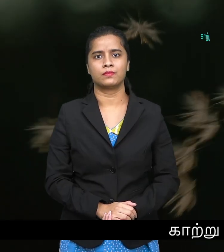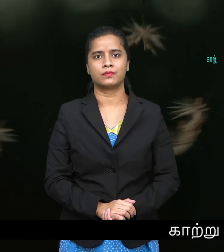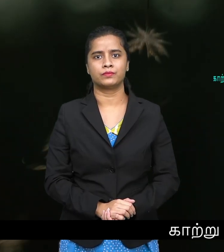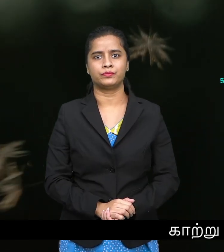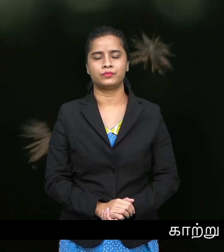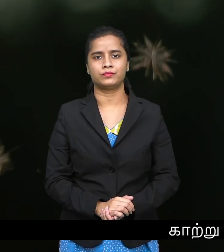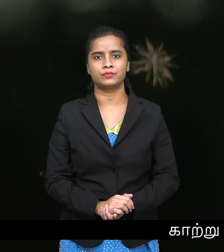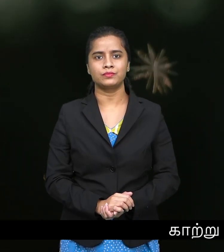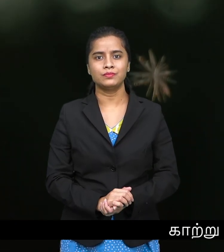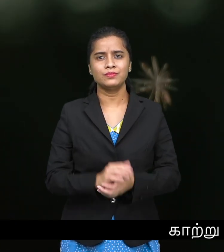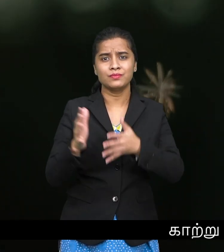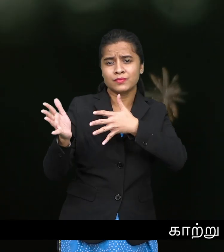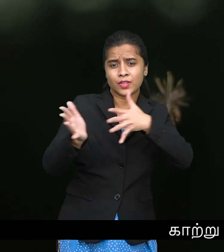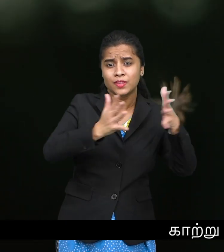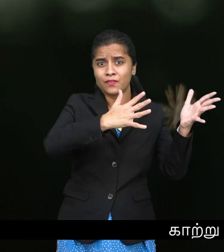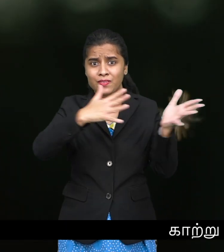காற்று மூலம் பரவுதல்,